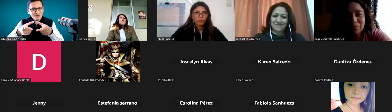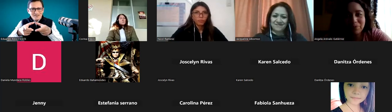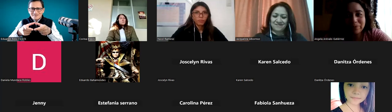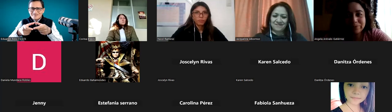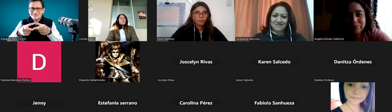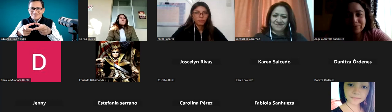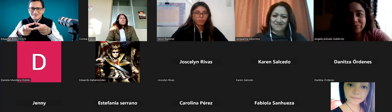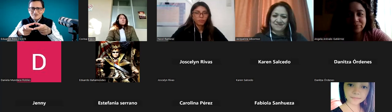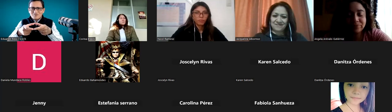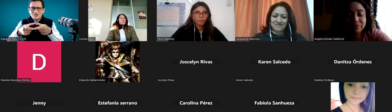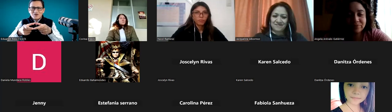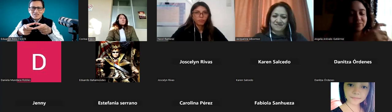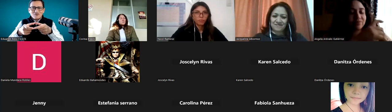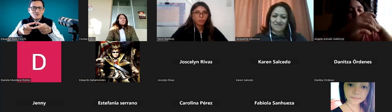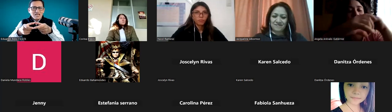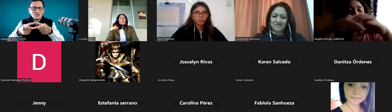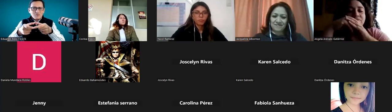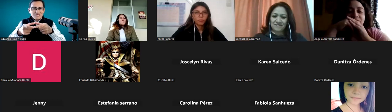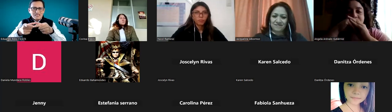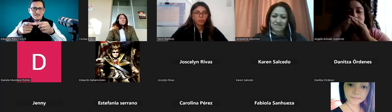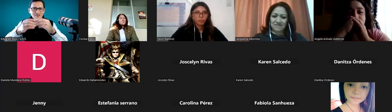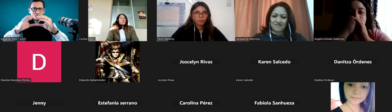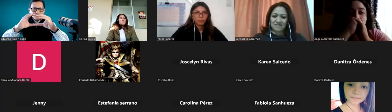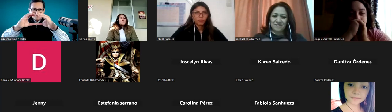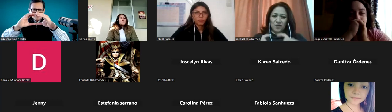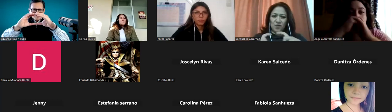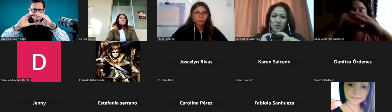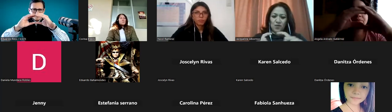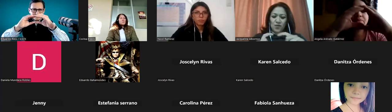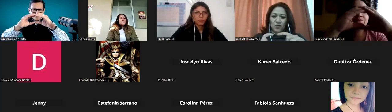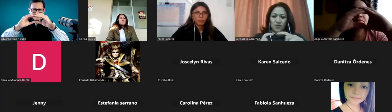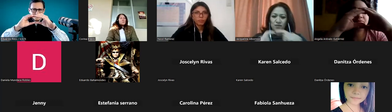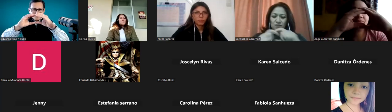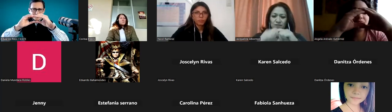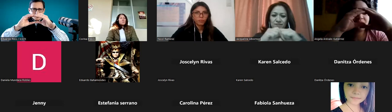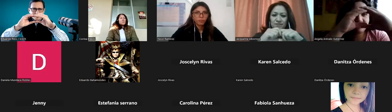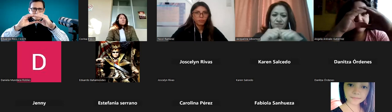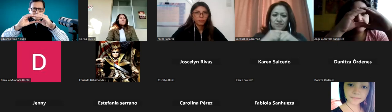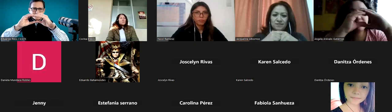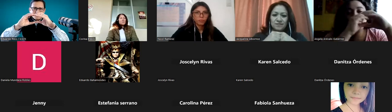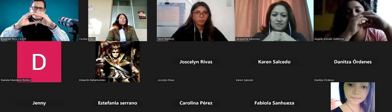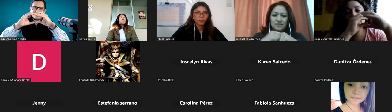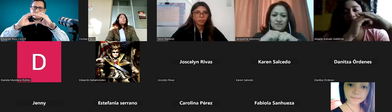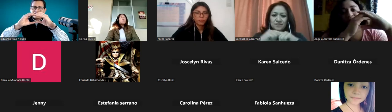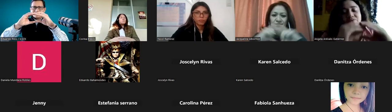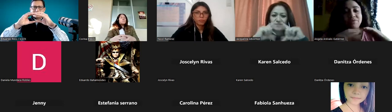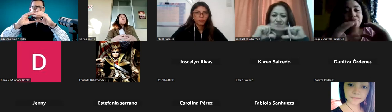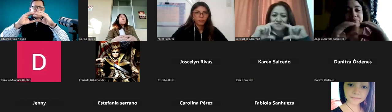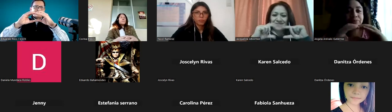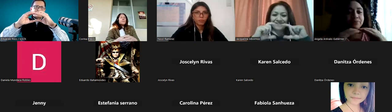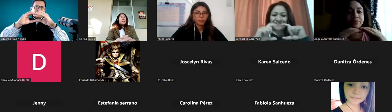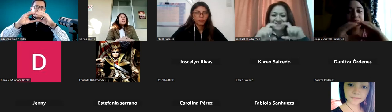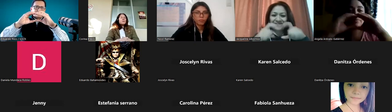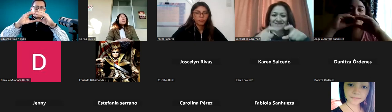También es redondito. Pero si lo vemos de la otra perspectiva, es como un poquito más esponjosito y gordito, ¿cierto?